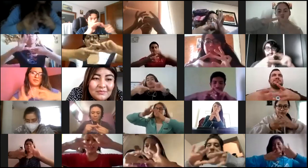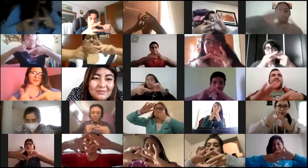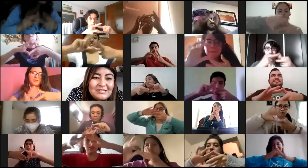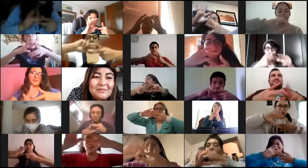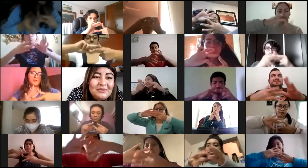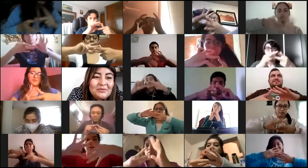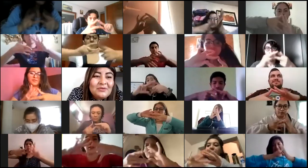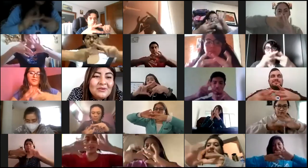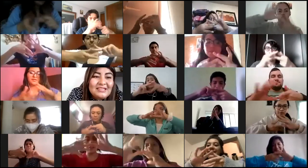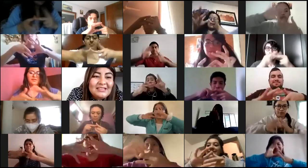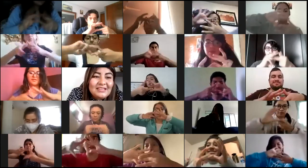Más rápido, Hugo, ¿ya te quedó?